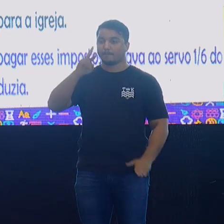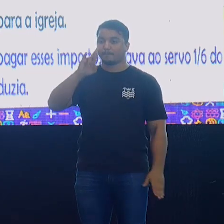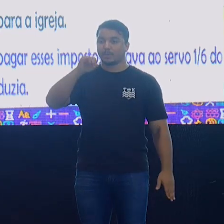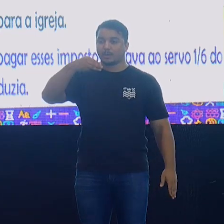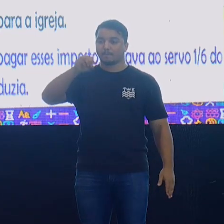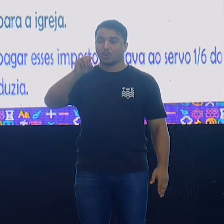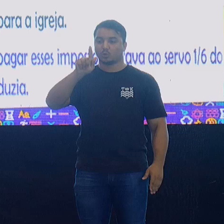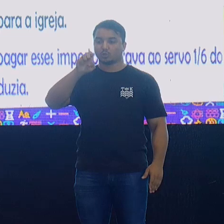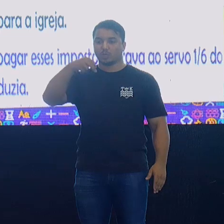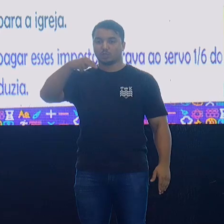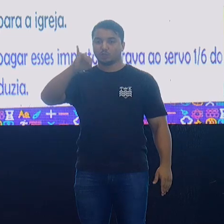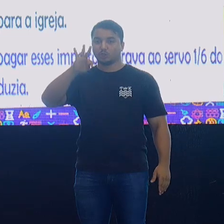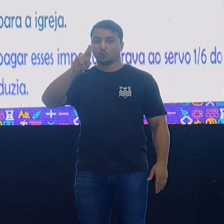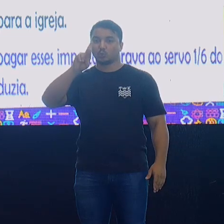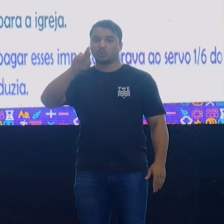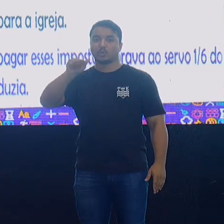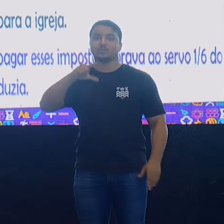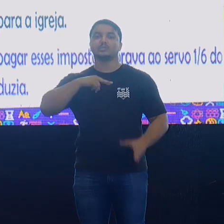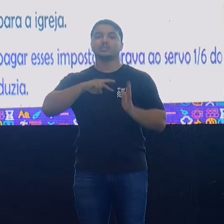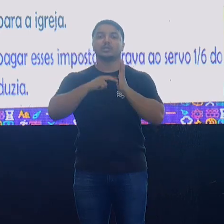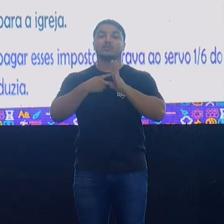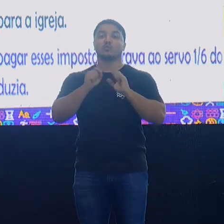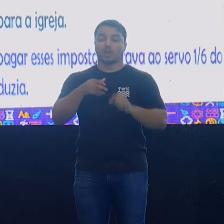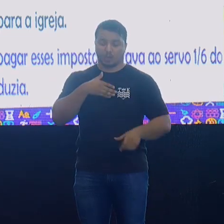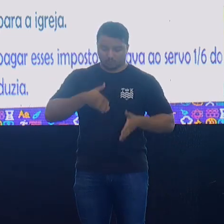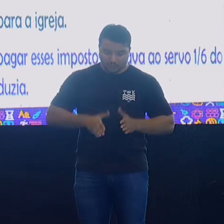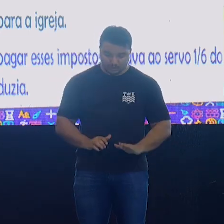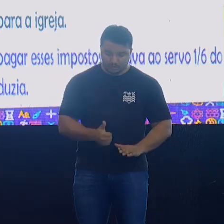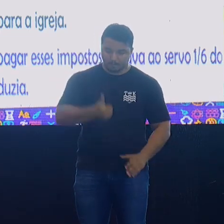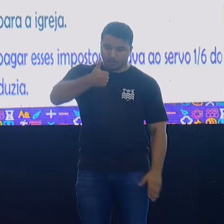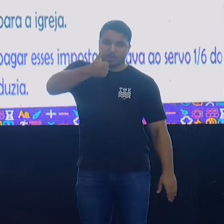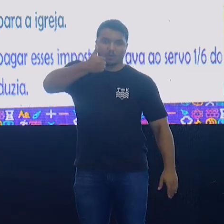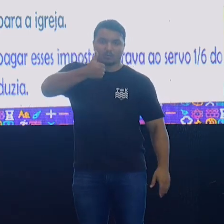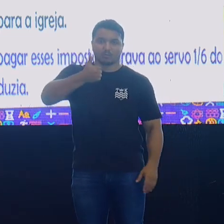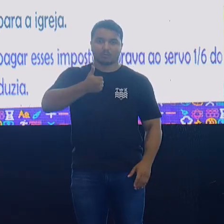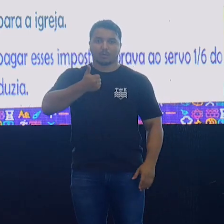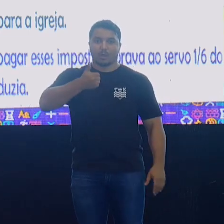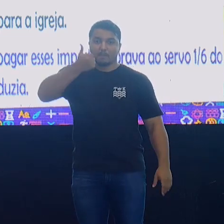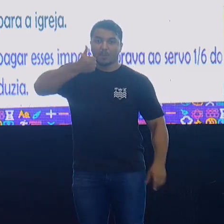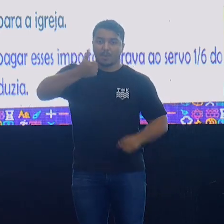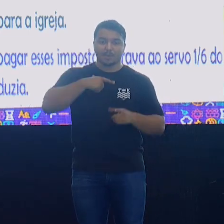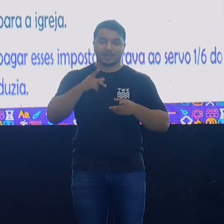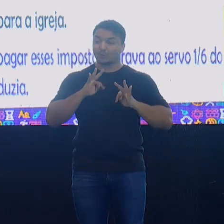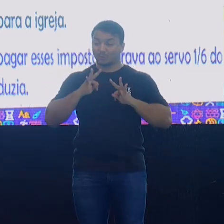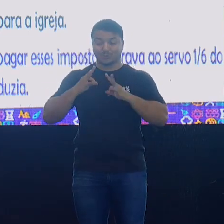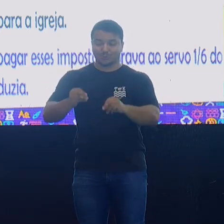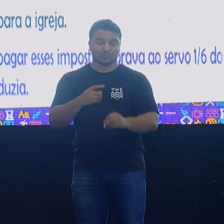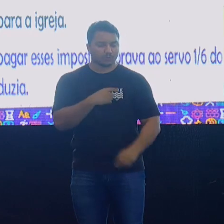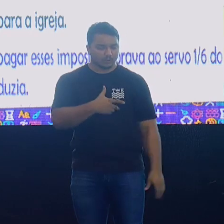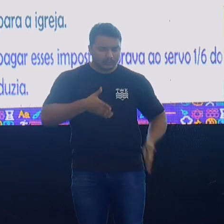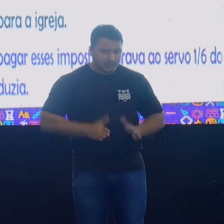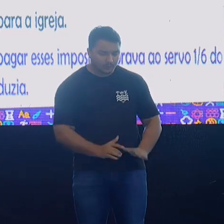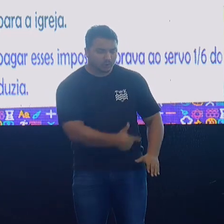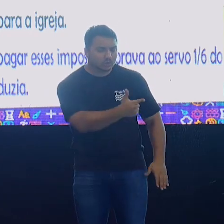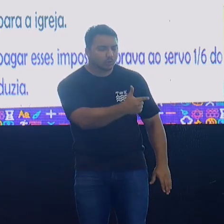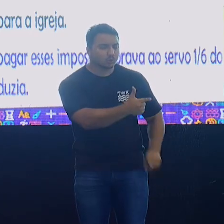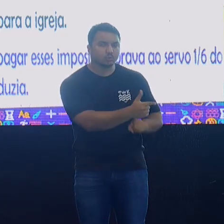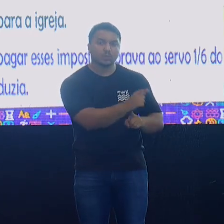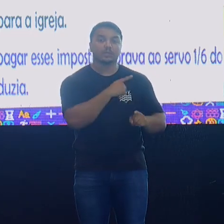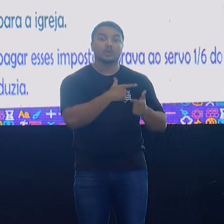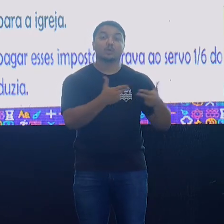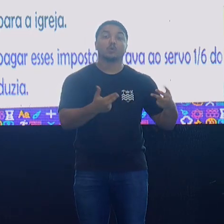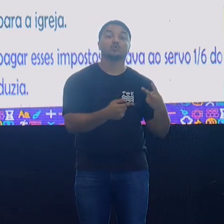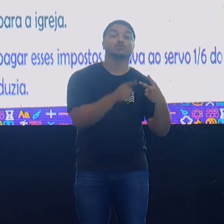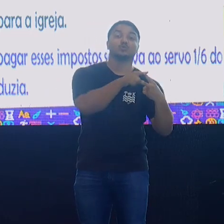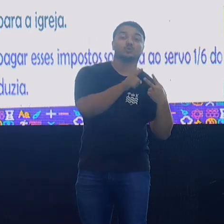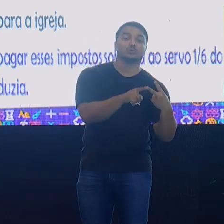primogenitura. O que é que significa isso? O primeiro filho herda tudo. E o segundo, professor, duas